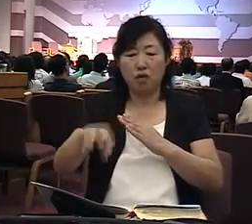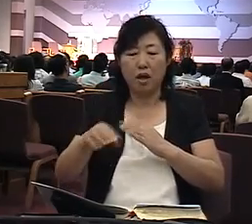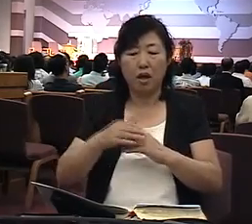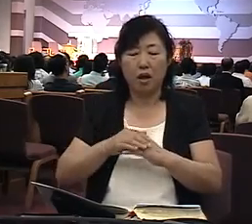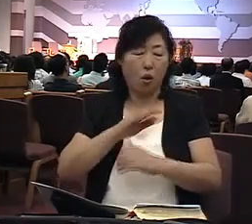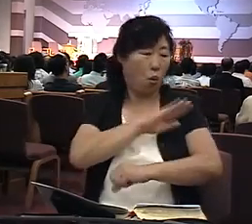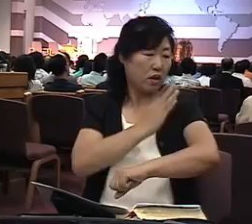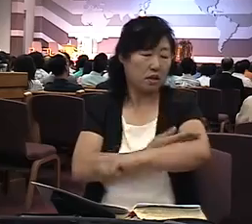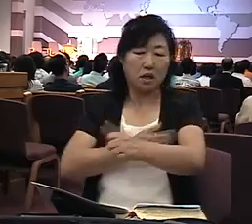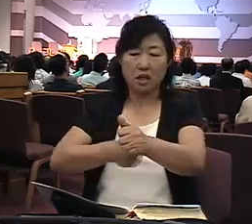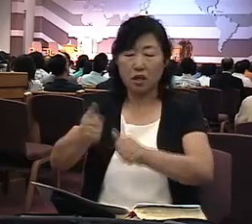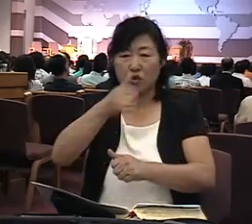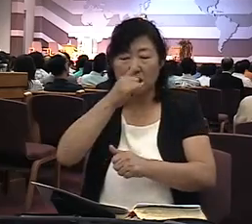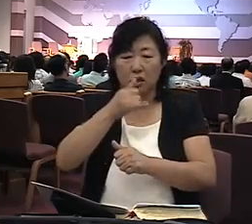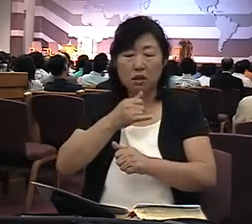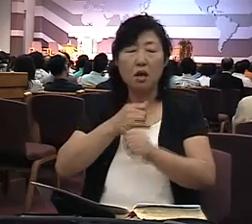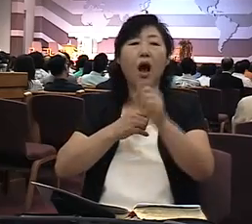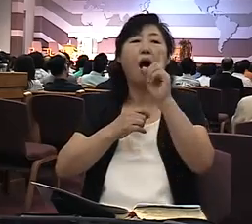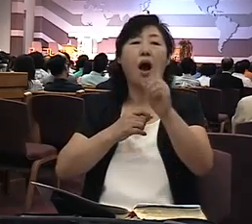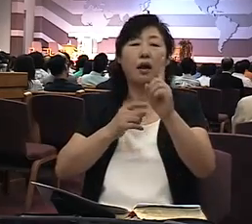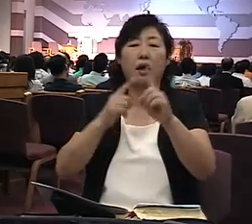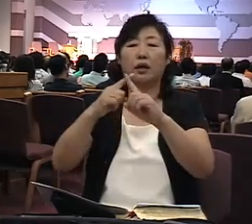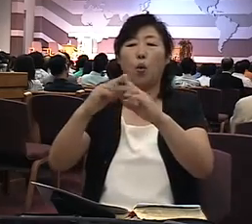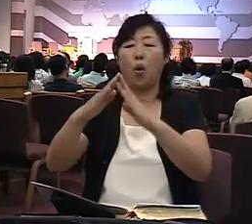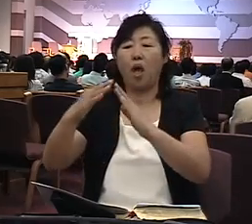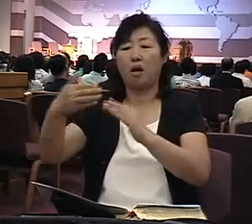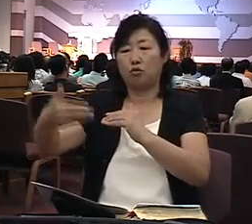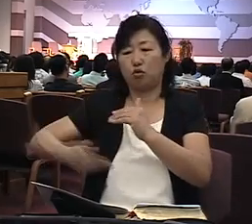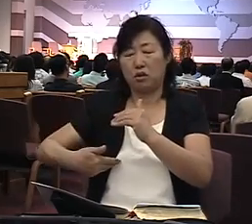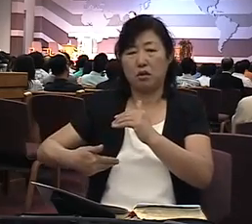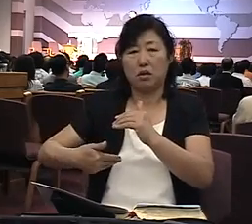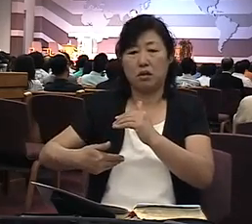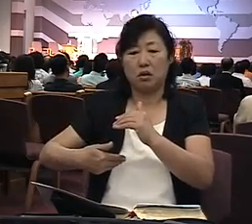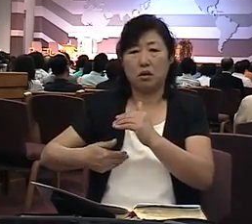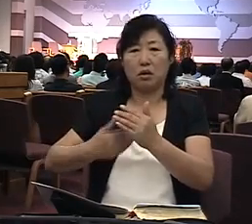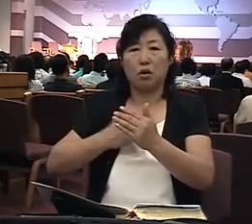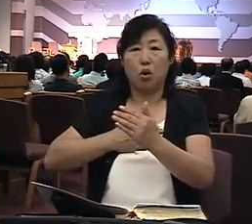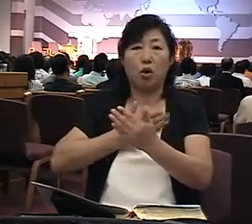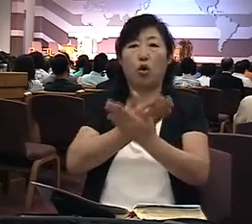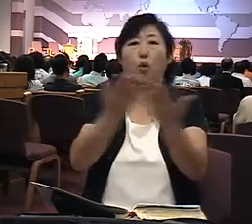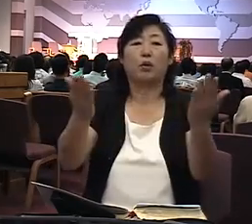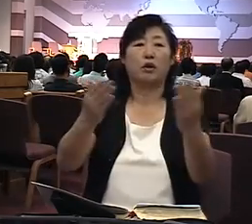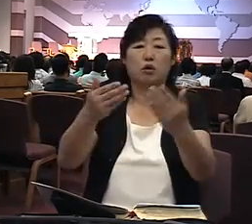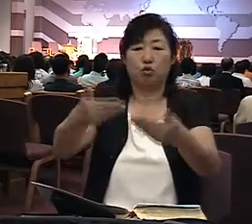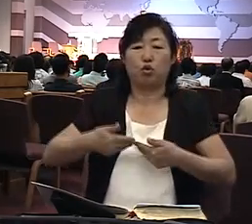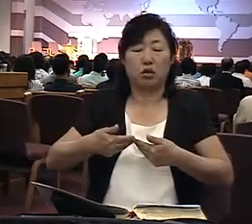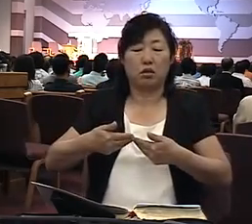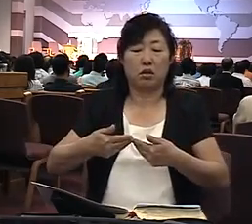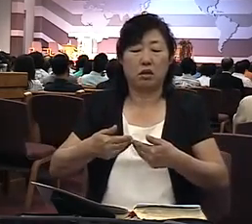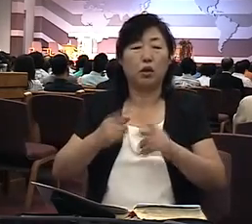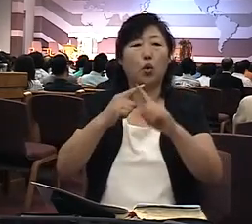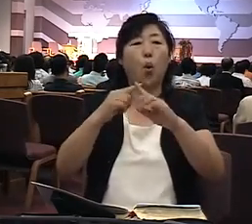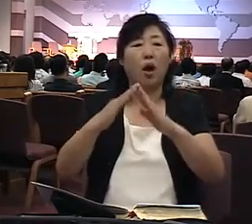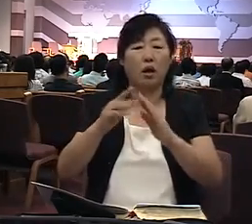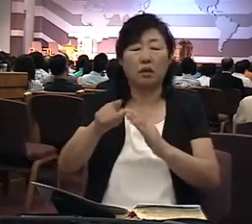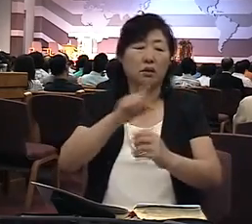이길 수 있는 유일한 능력이 교회에게 주어졌는데, 저와 여러분들에게 주어졌는데, 왜 교회가 그러한 능력을 발휘하지